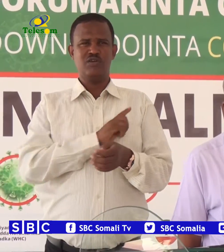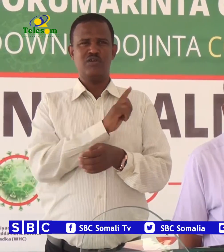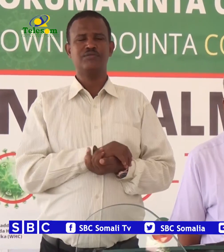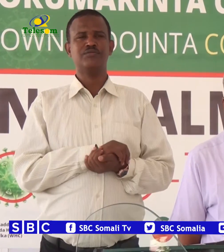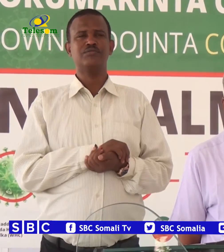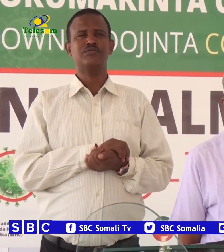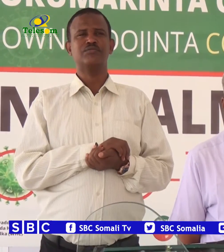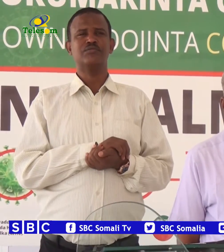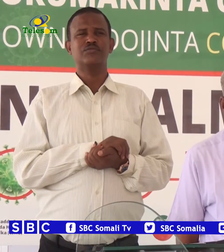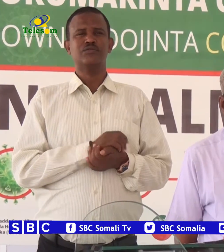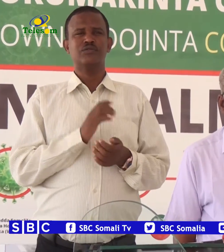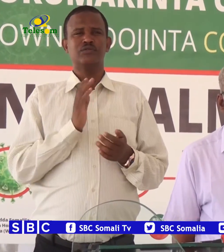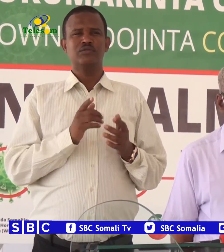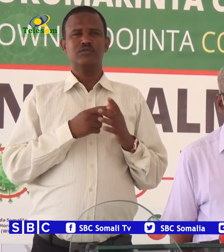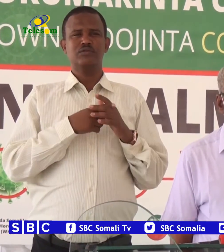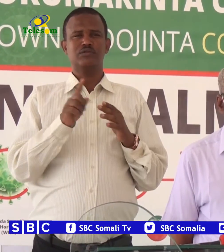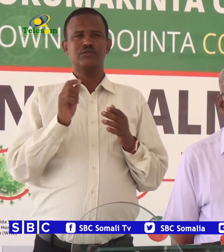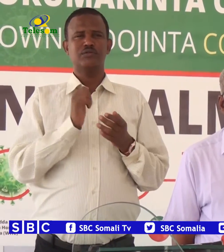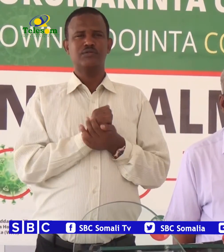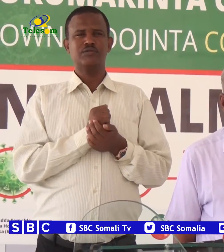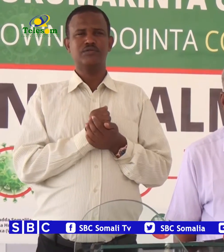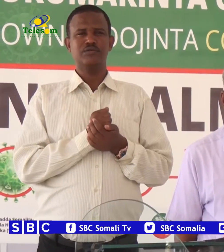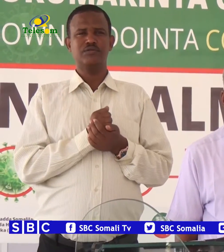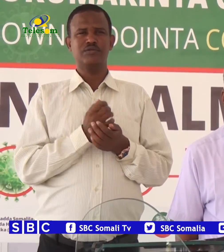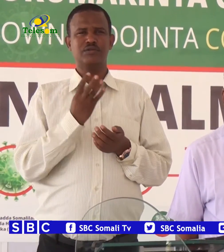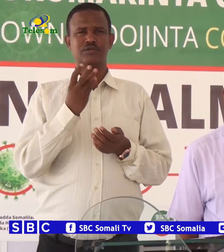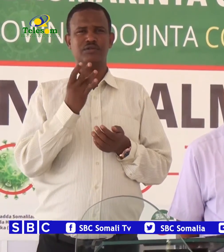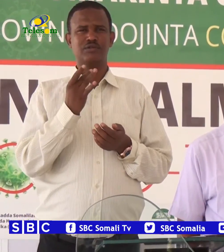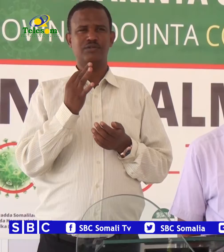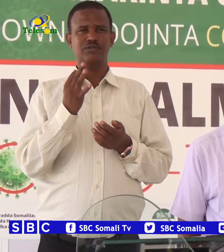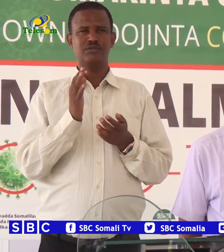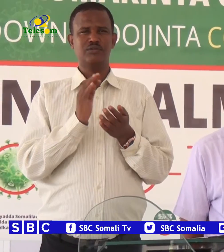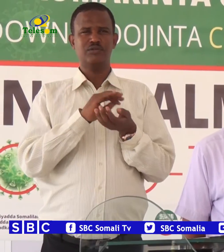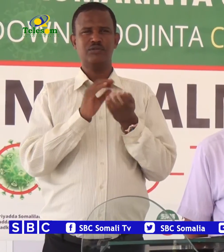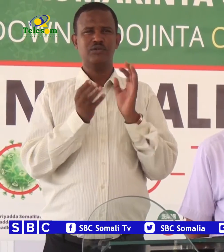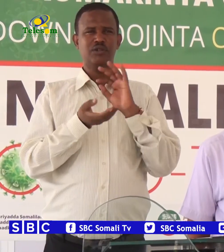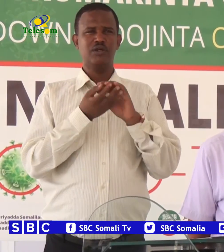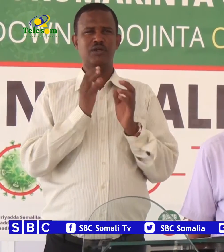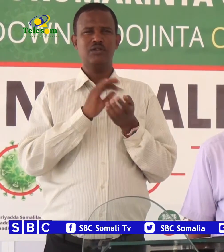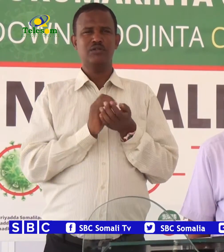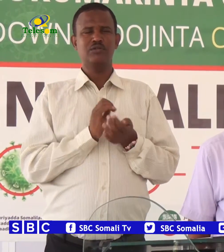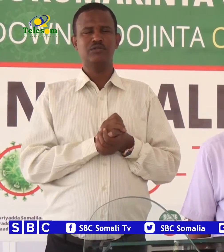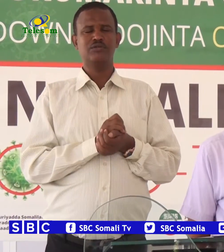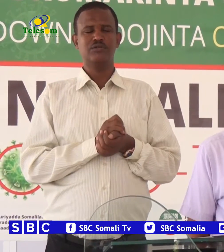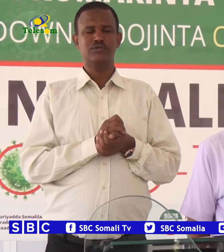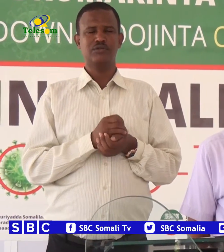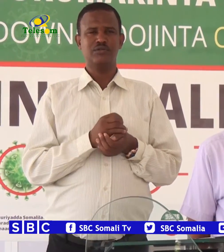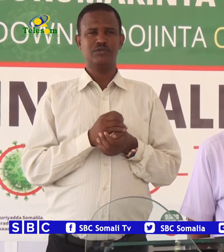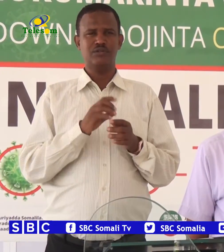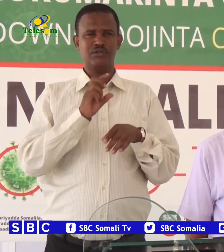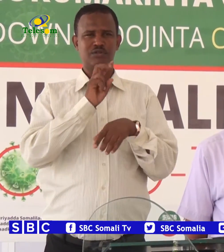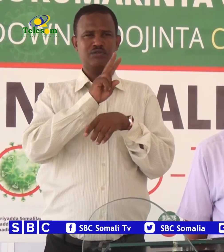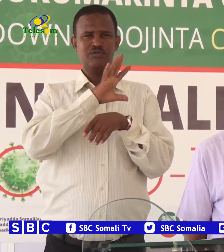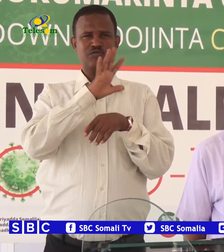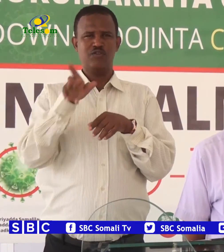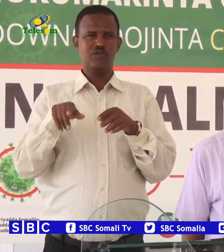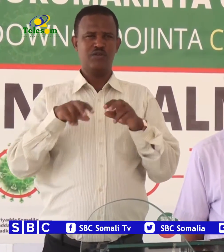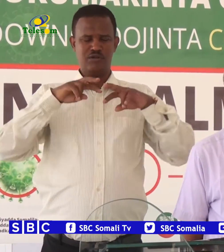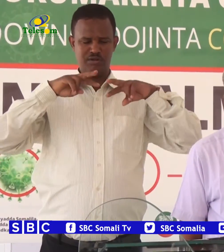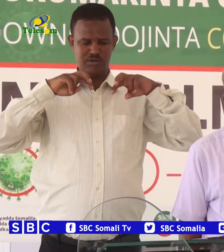hal qof tirada guud ee cudurka 24 saacadood ee u dambeeyay laga baaray waxa